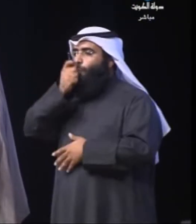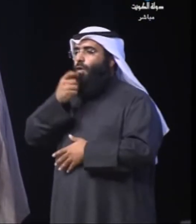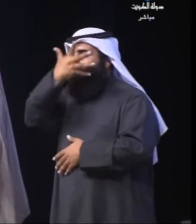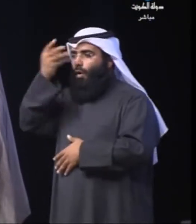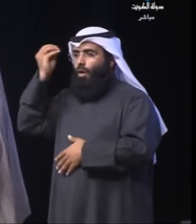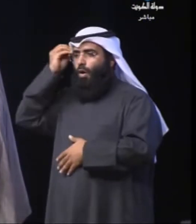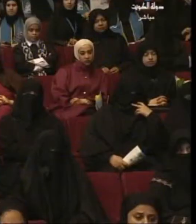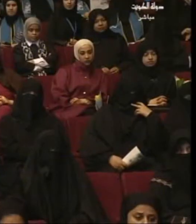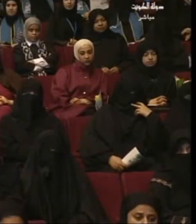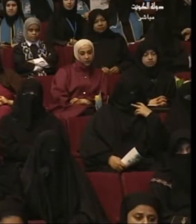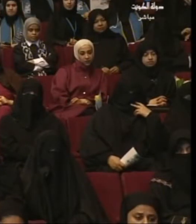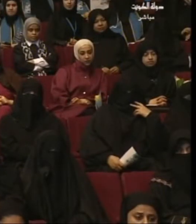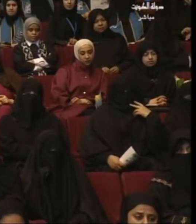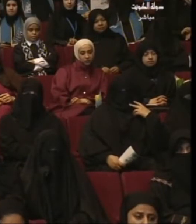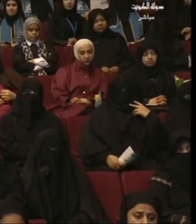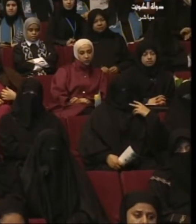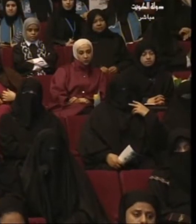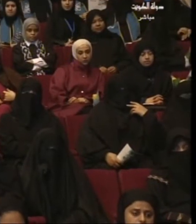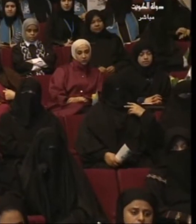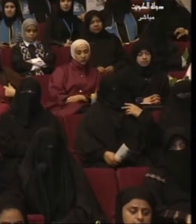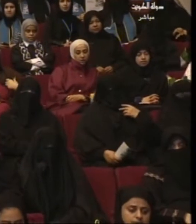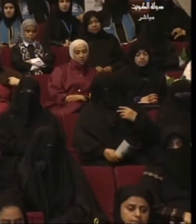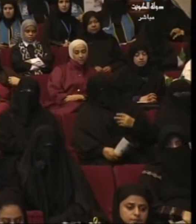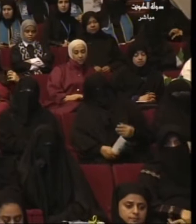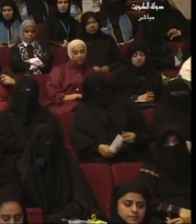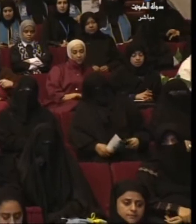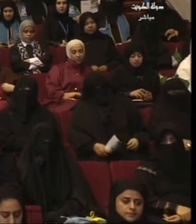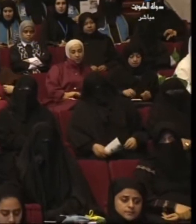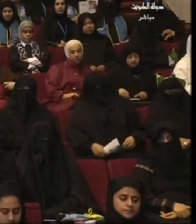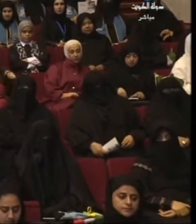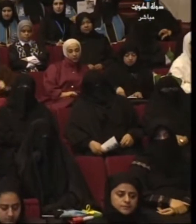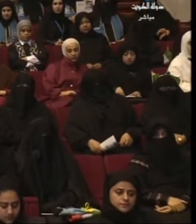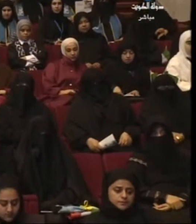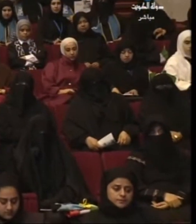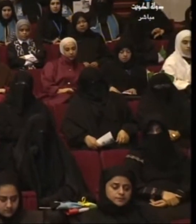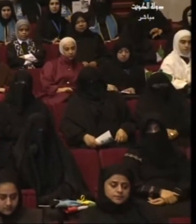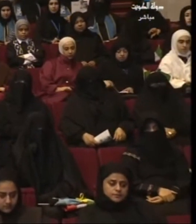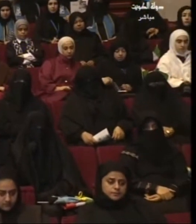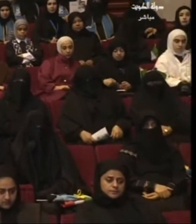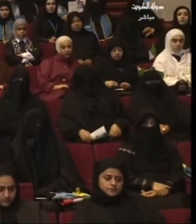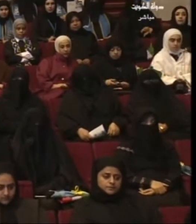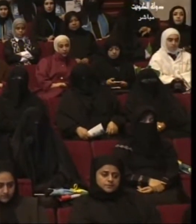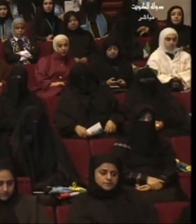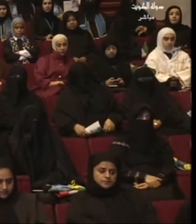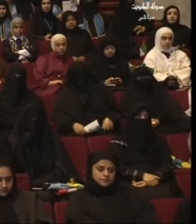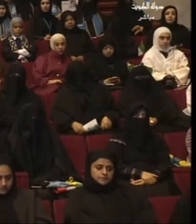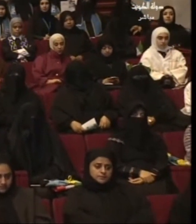وتجويده 21، يحبهم ويحبونه، التي بلغ عدد المشاركين بحمد الله